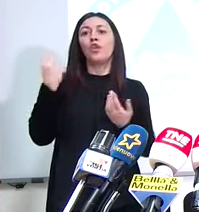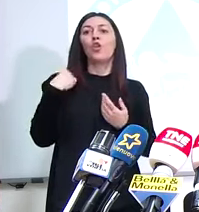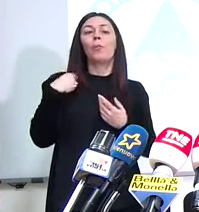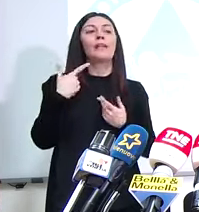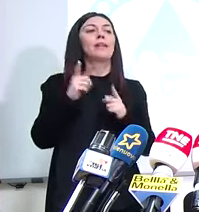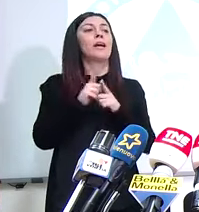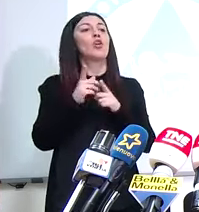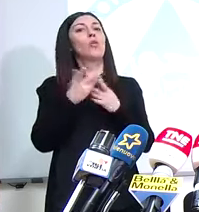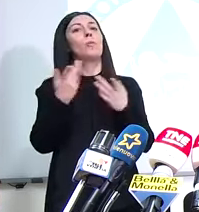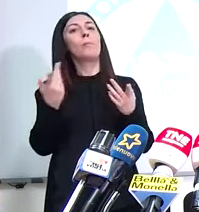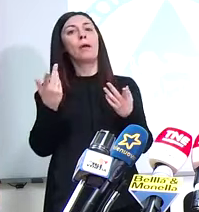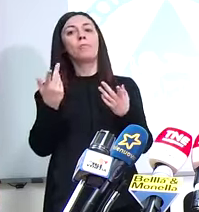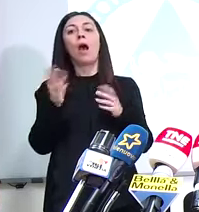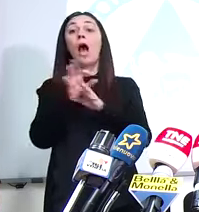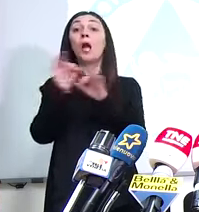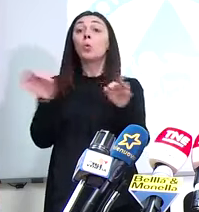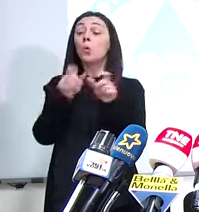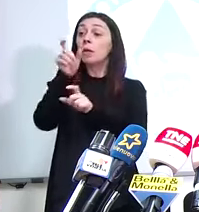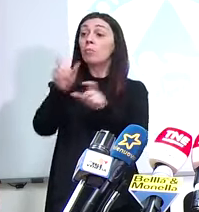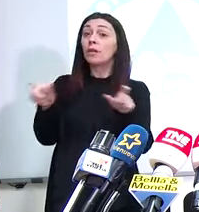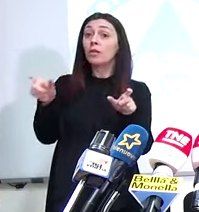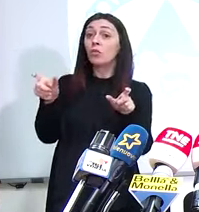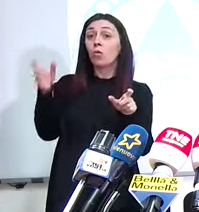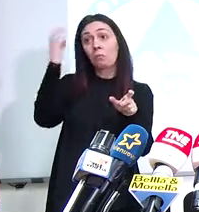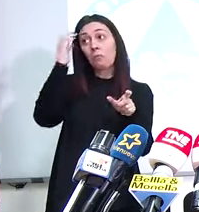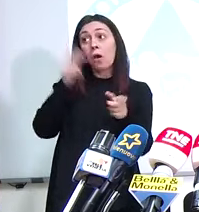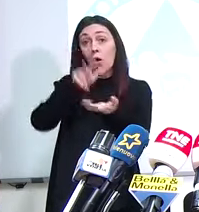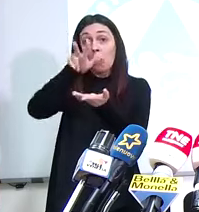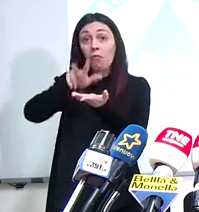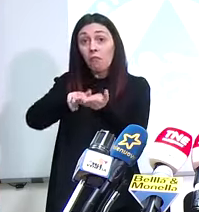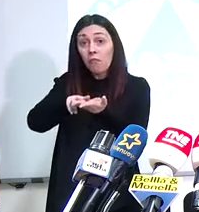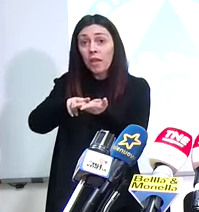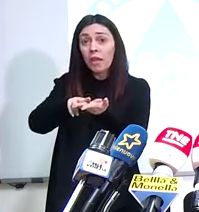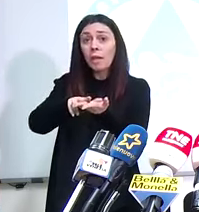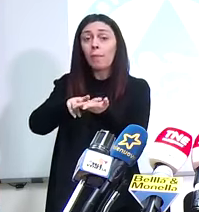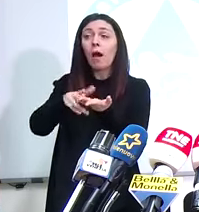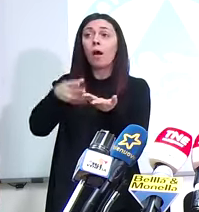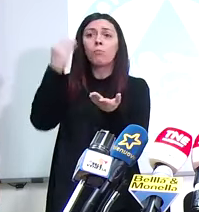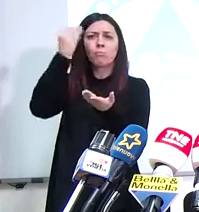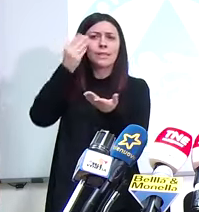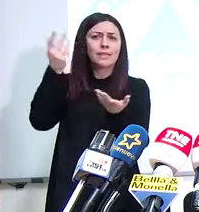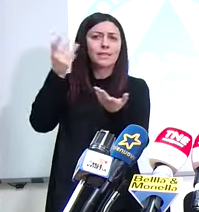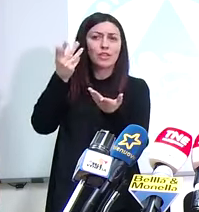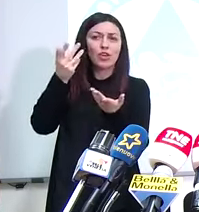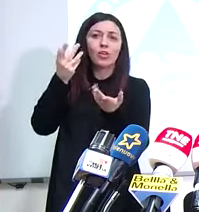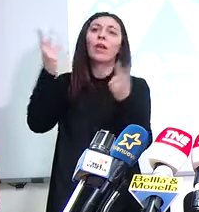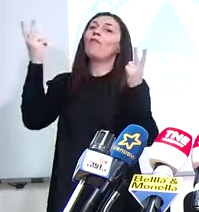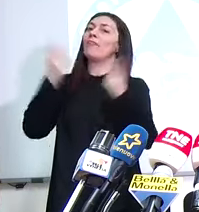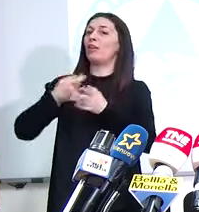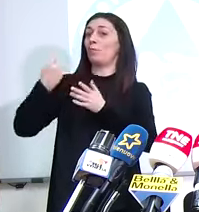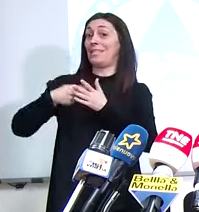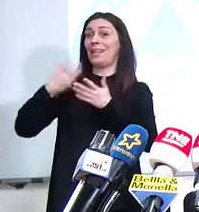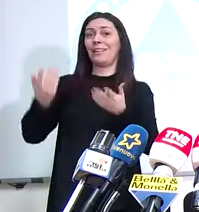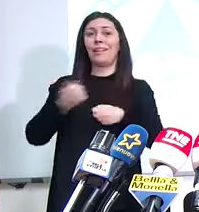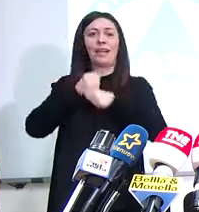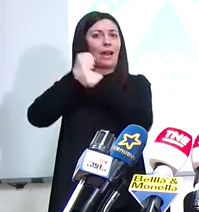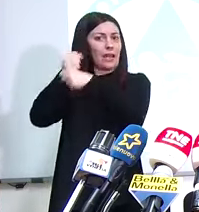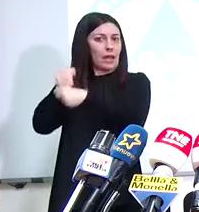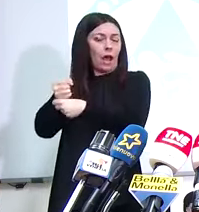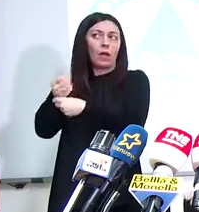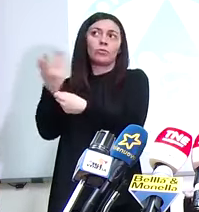la riconferma di alcuni o ho troppo rispetto per il presidente incaricato ad esprimere considerazioni